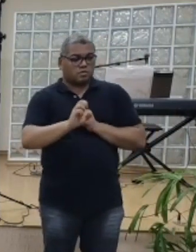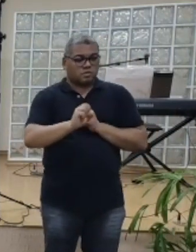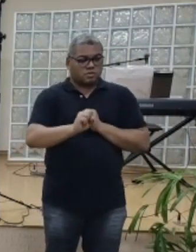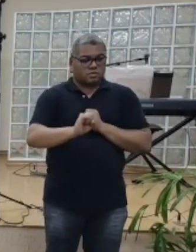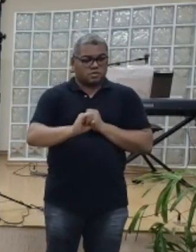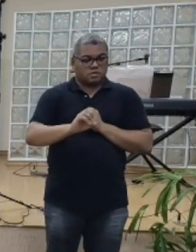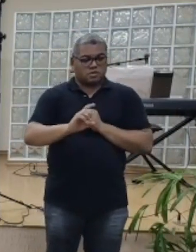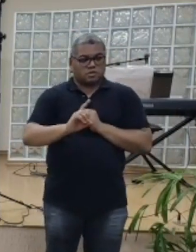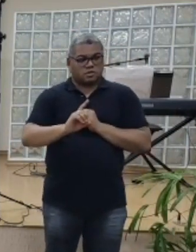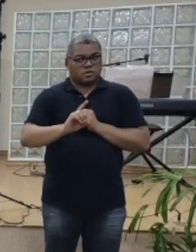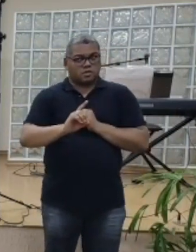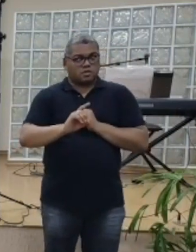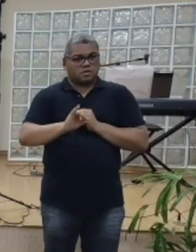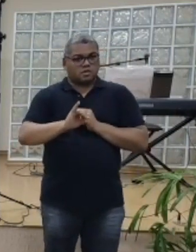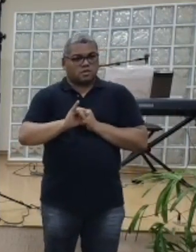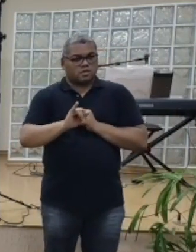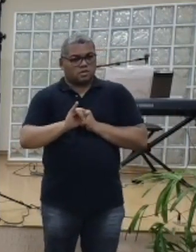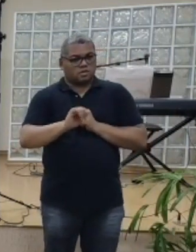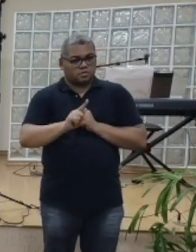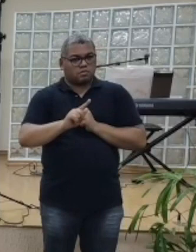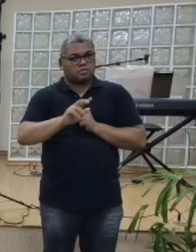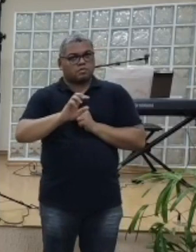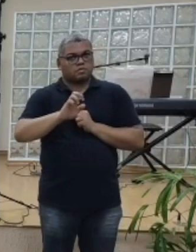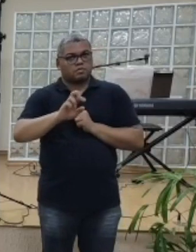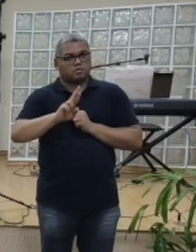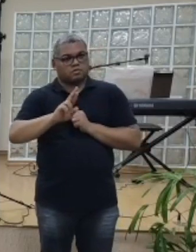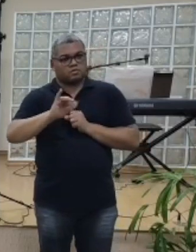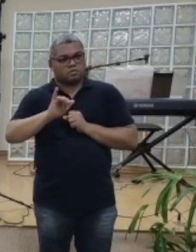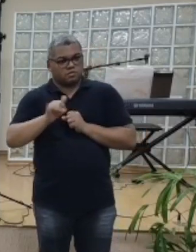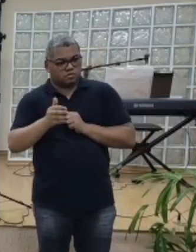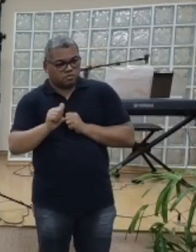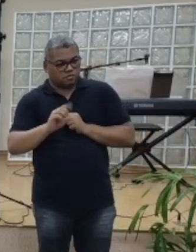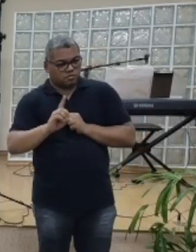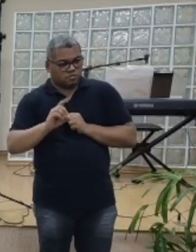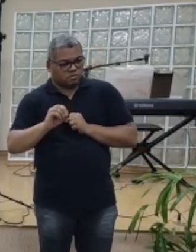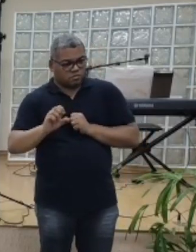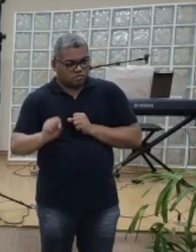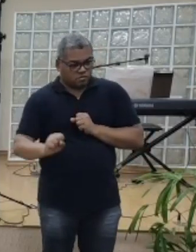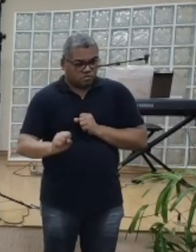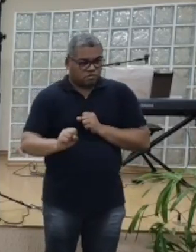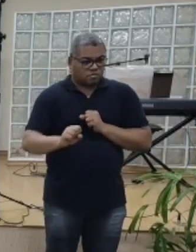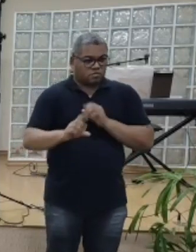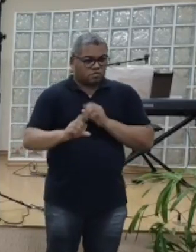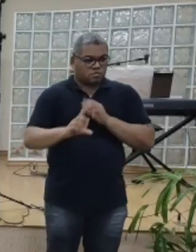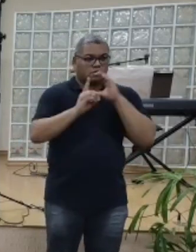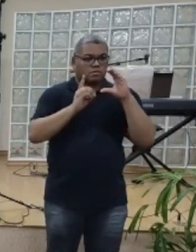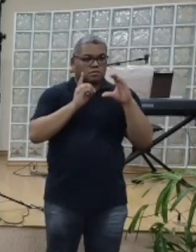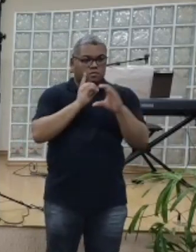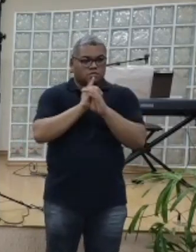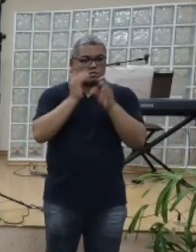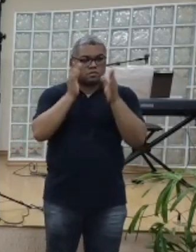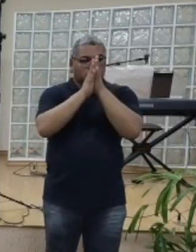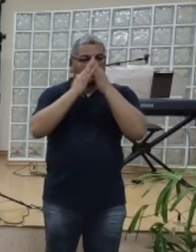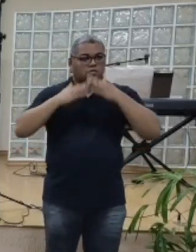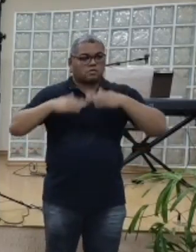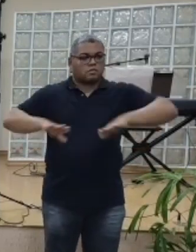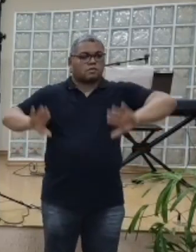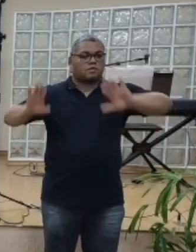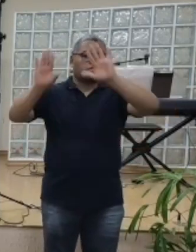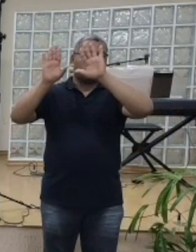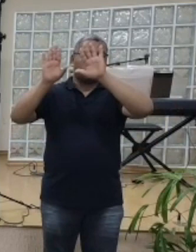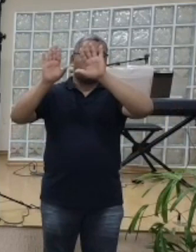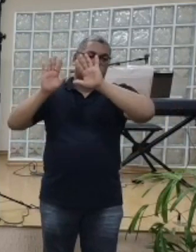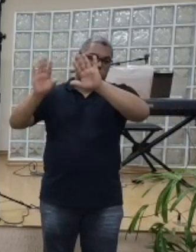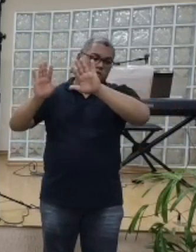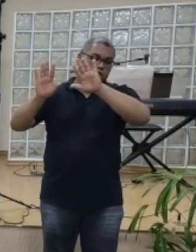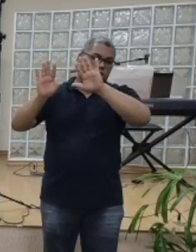Culto de adoração é presencial. Esse negócio aqui é novidade.